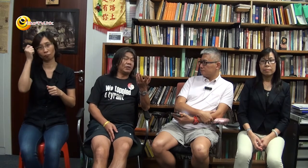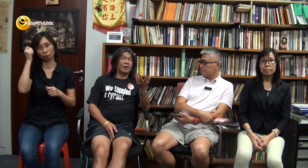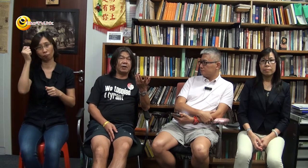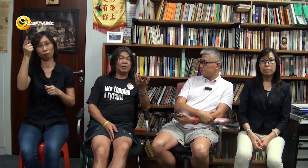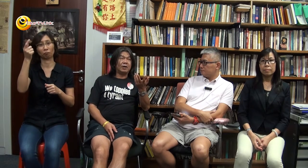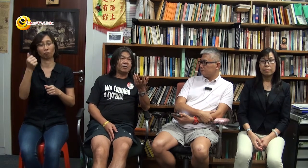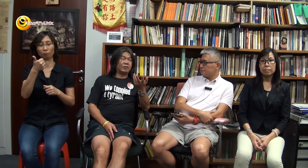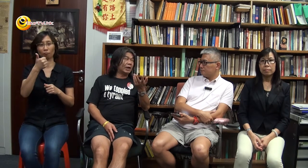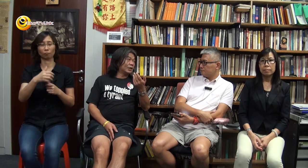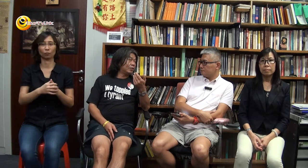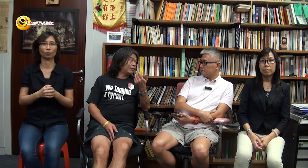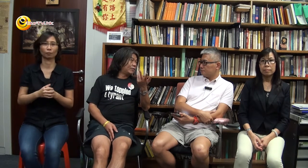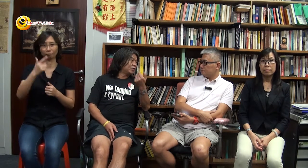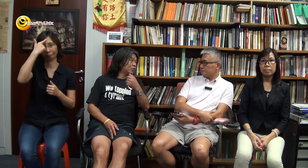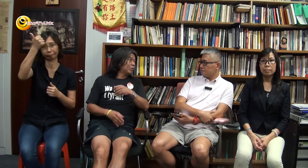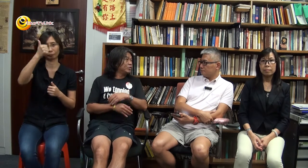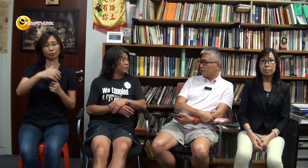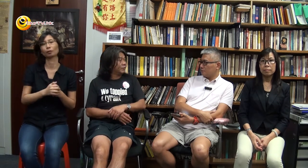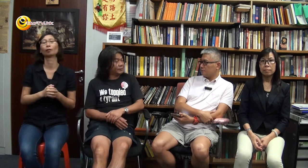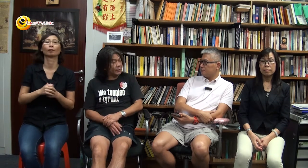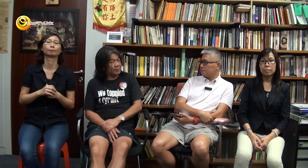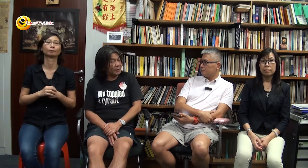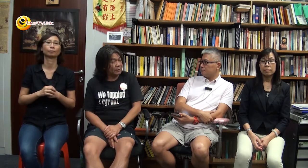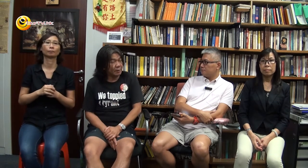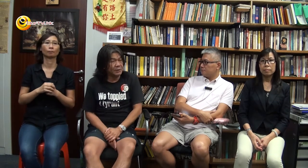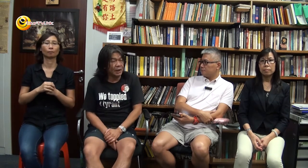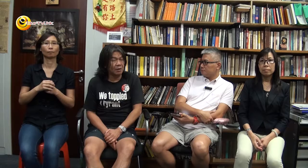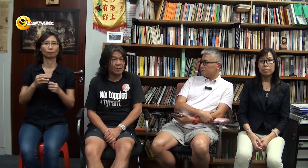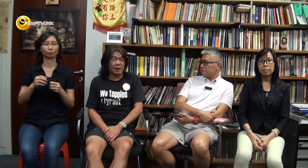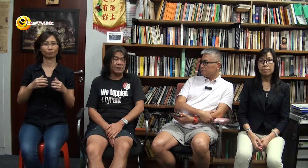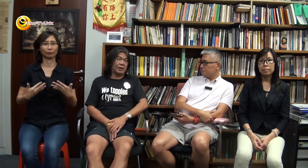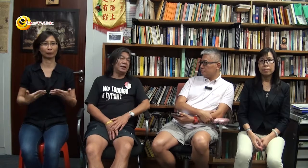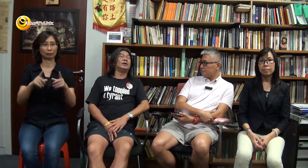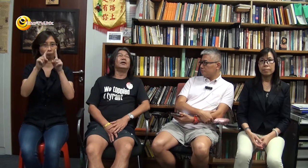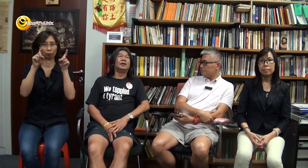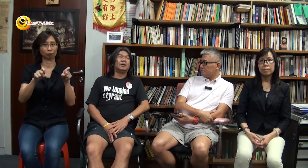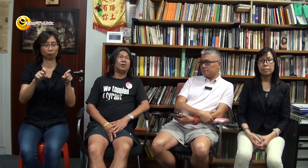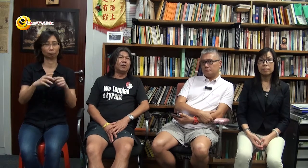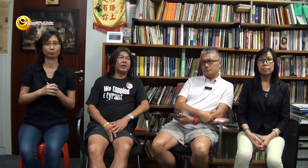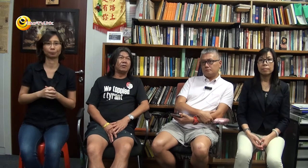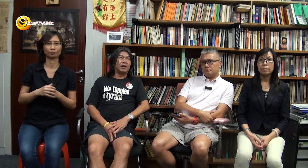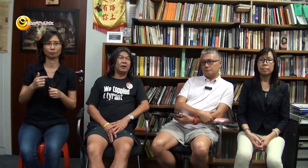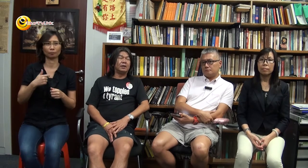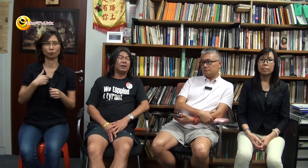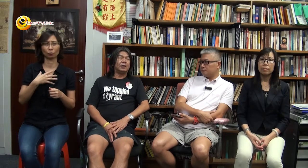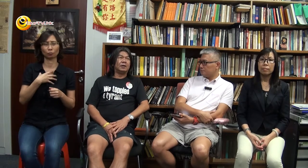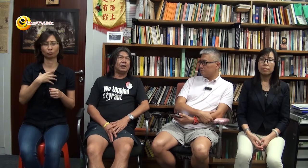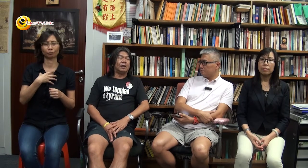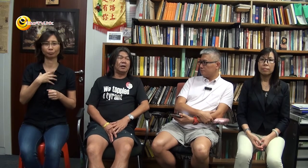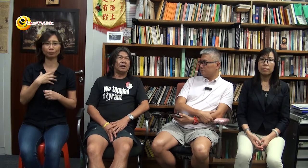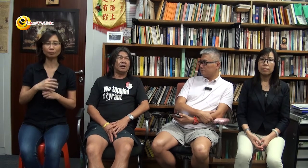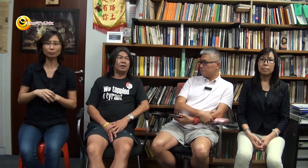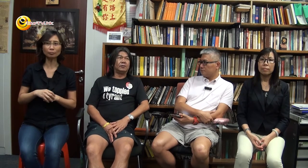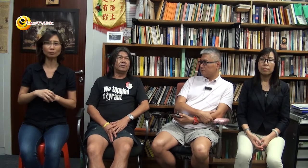說有健康理由，否則鄧國威可以回去做公務員，是吧？現在的問題就是，我會認為